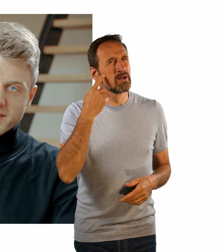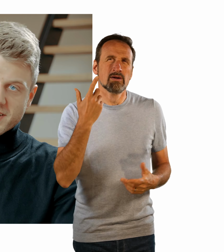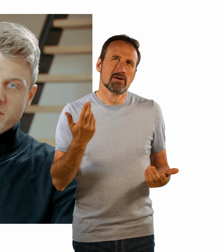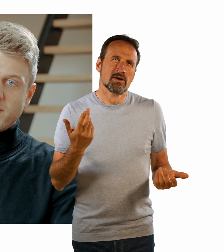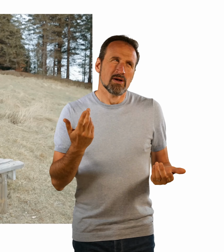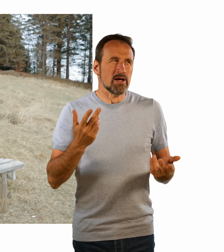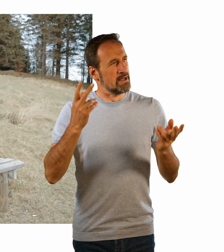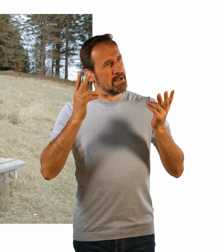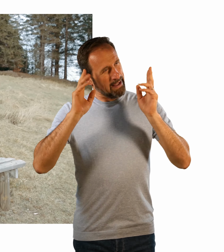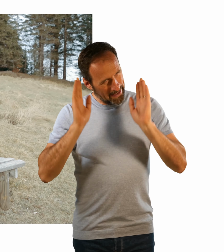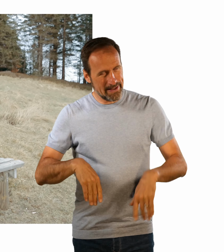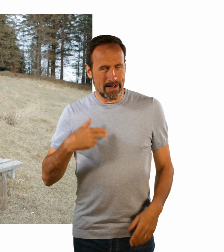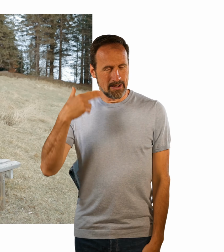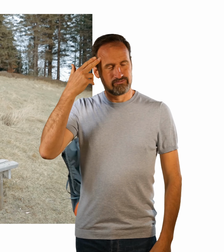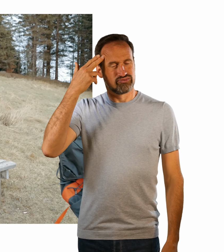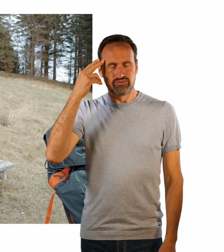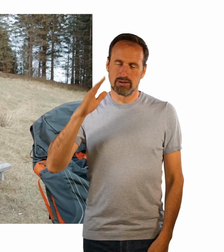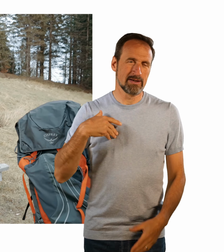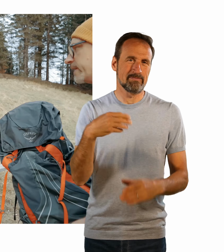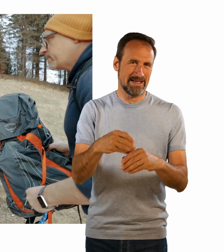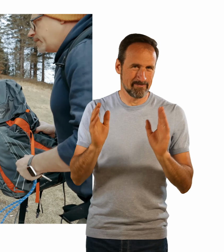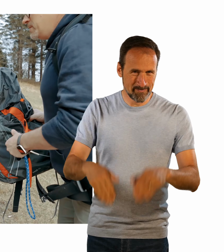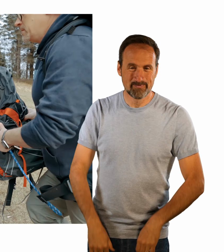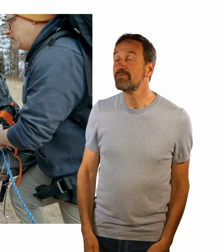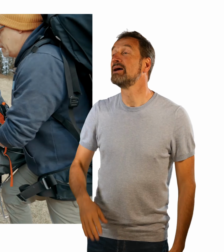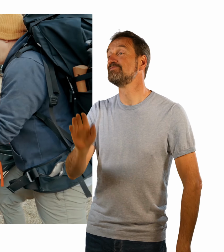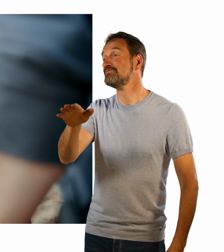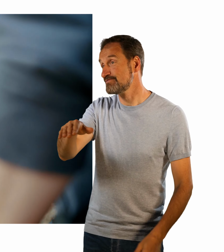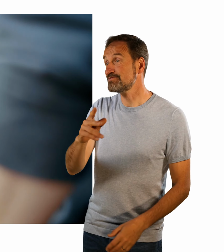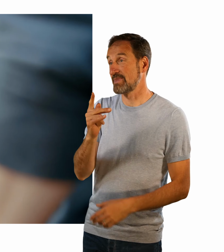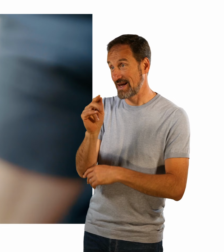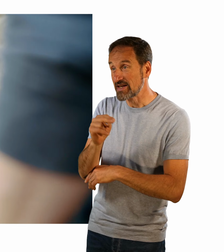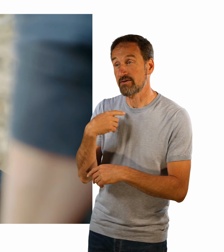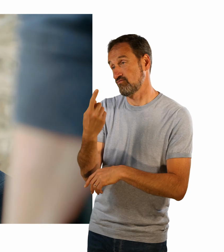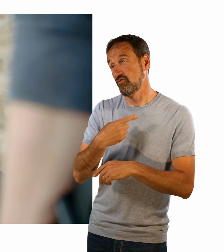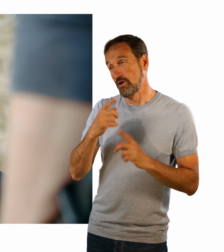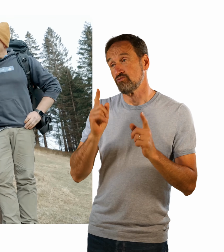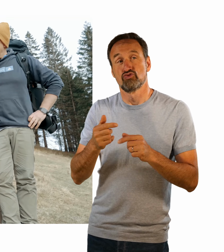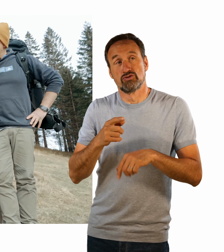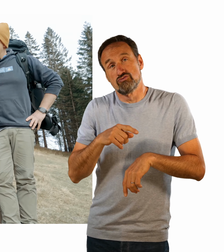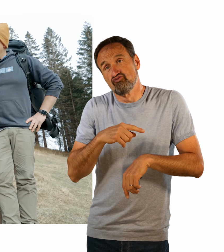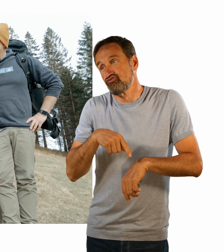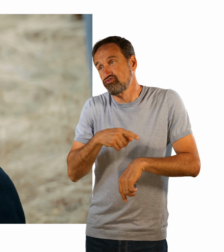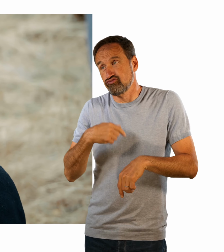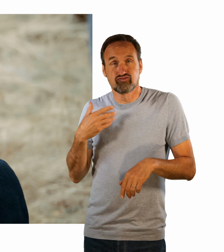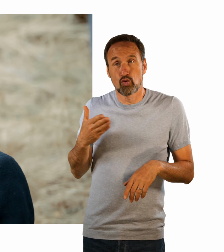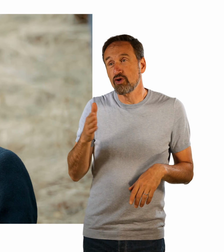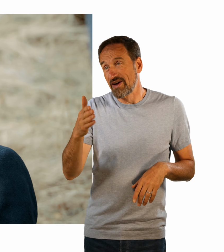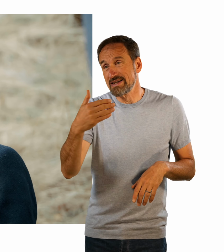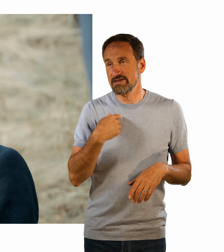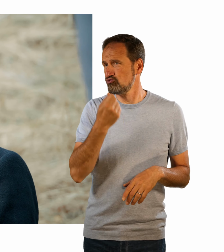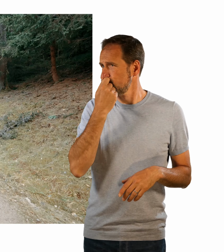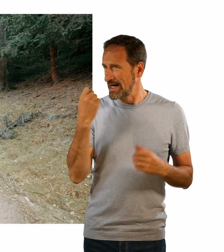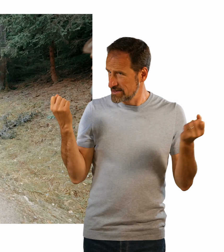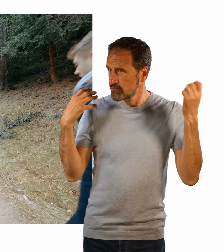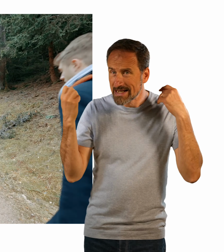Ich mache den Spaß jetzt einmal mit. So, Kevin, wir werden eine Weile unterwegs sein. Ja. Ich habe ein bisschen was zu essen dabei. Cool. Dann lass uns